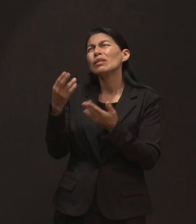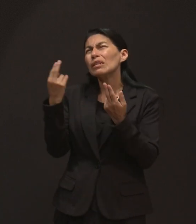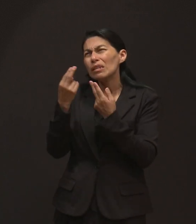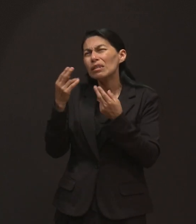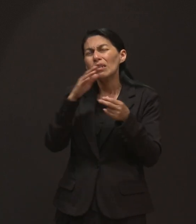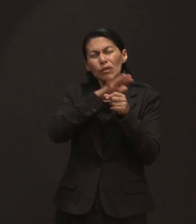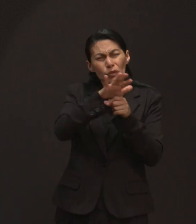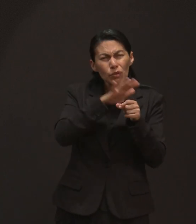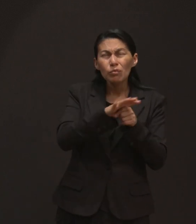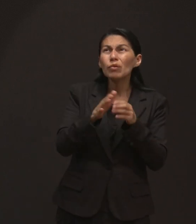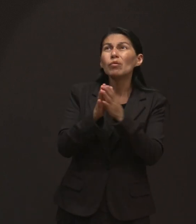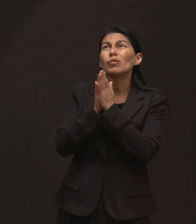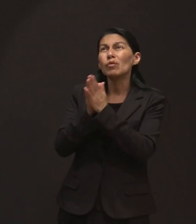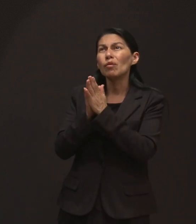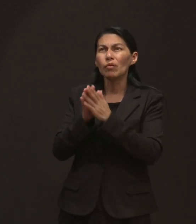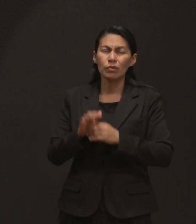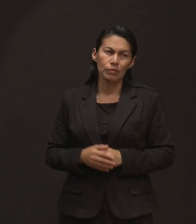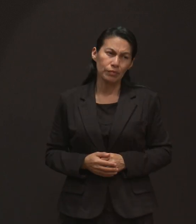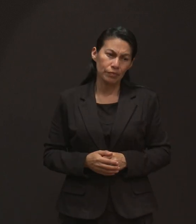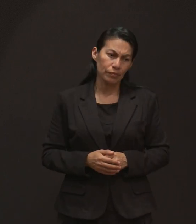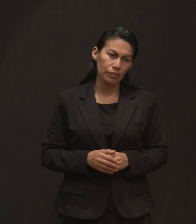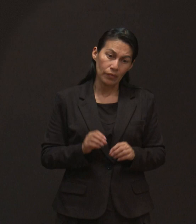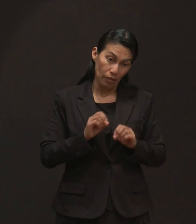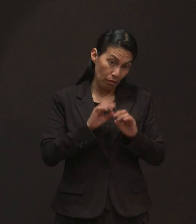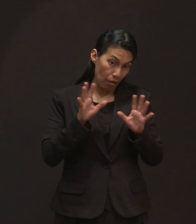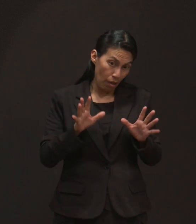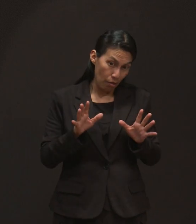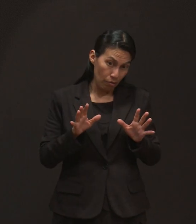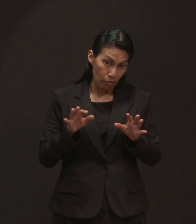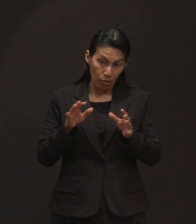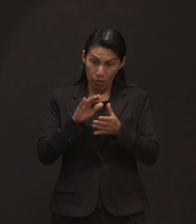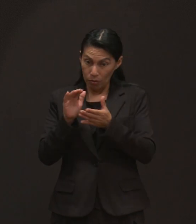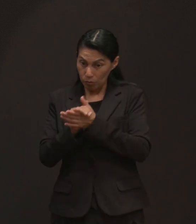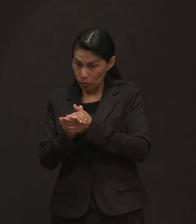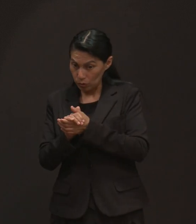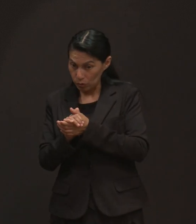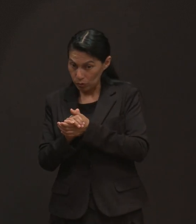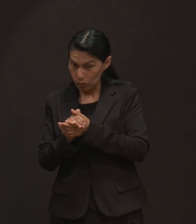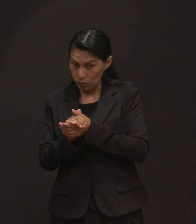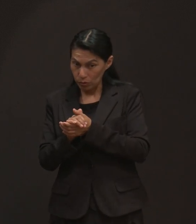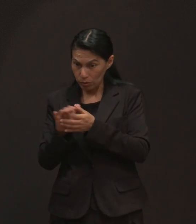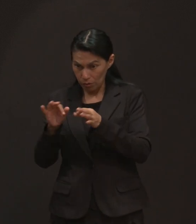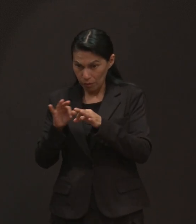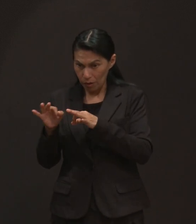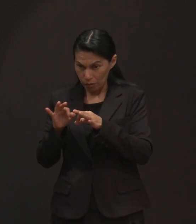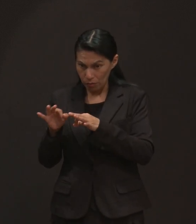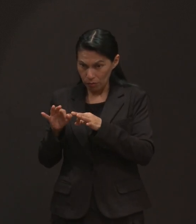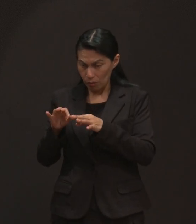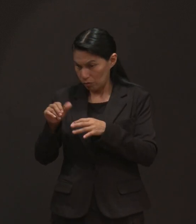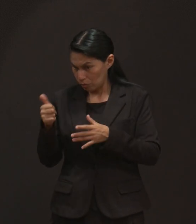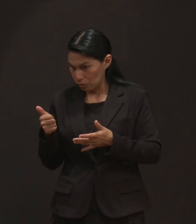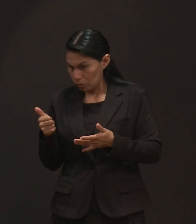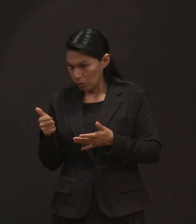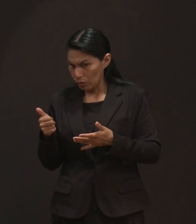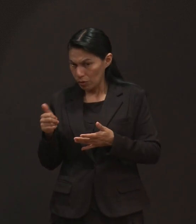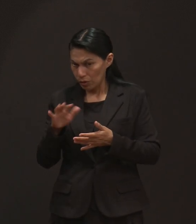Él abundantemente ha provisto. Desde luego, su esposo consiguió un trabajo y